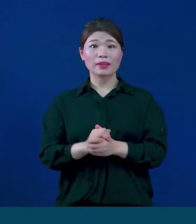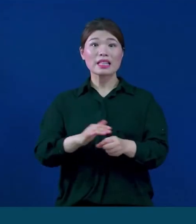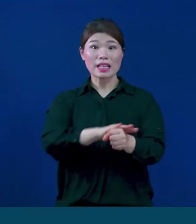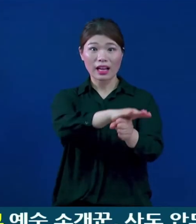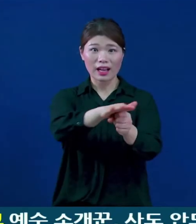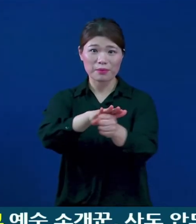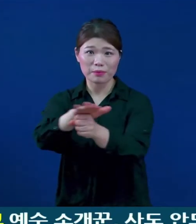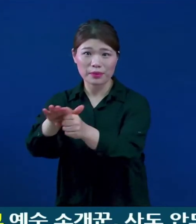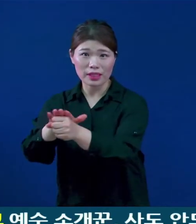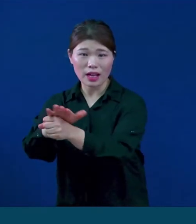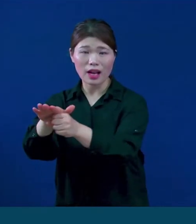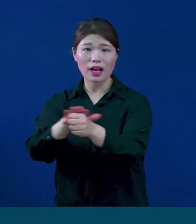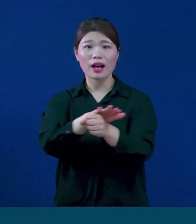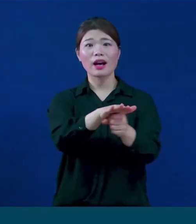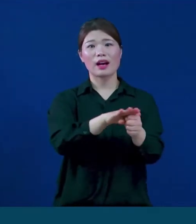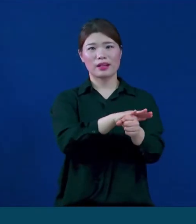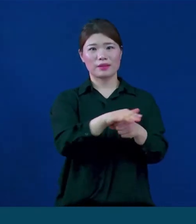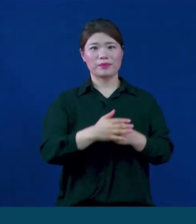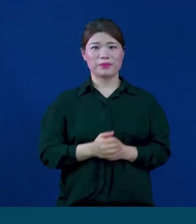사랑합니다.